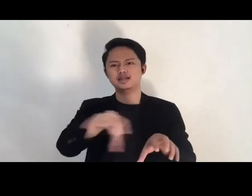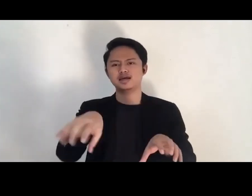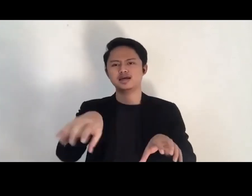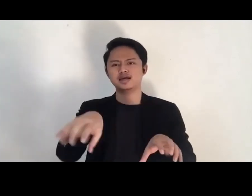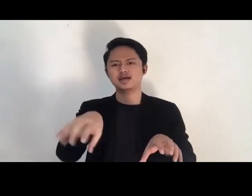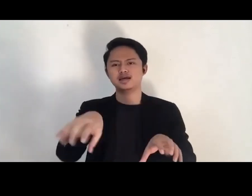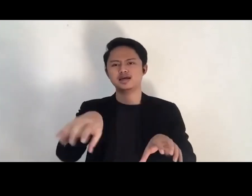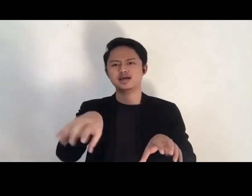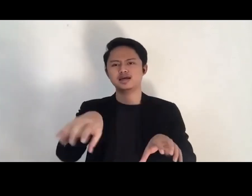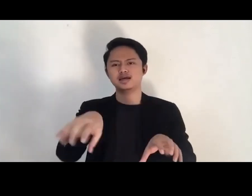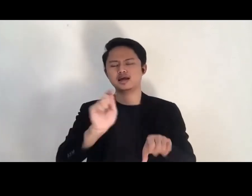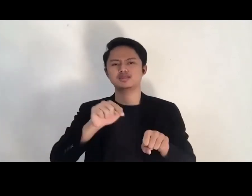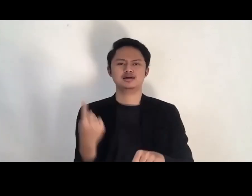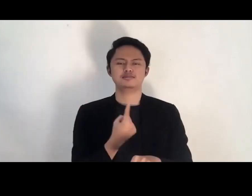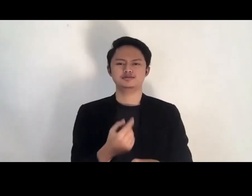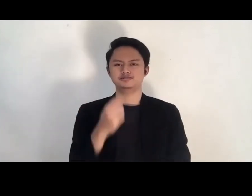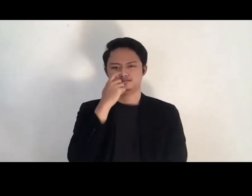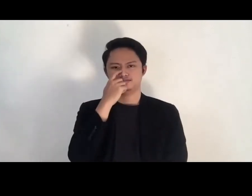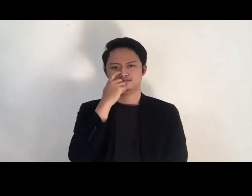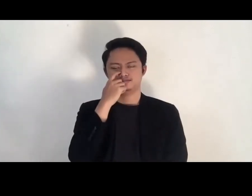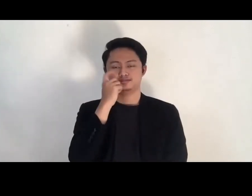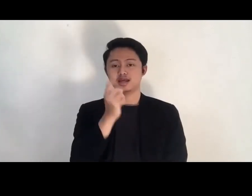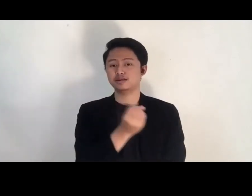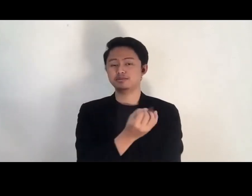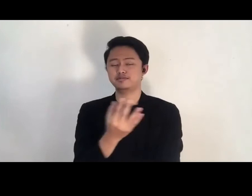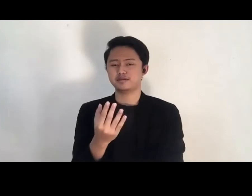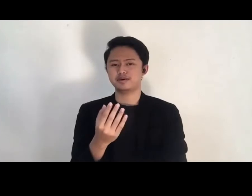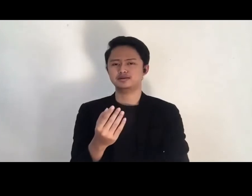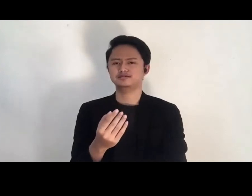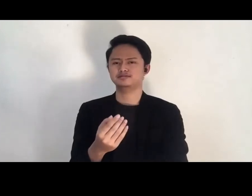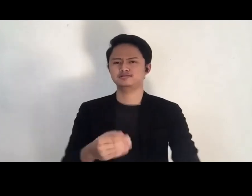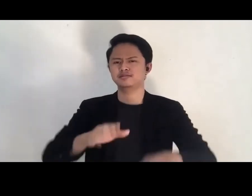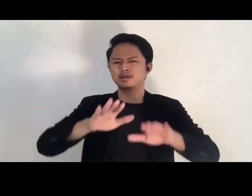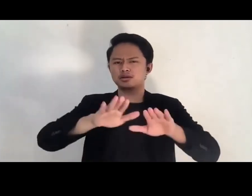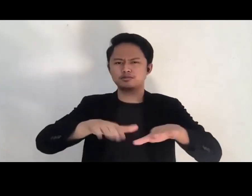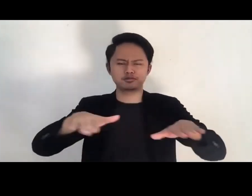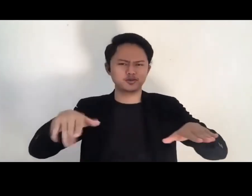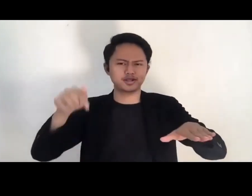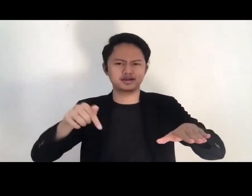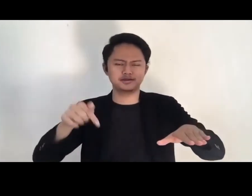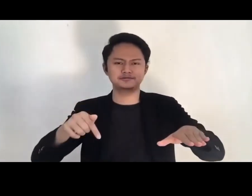mana ada sejumlah hasil kerja peserta didik